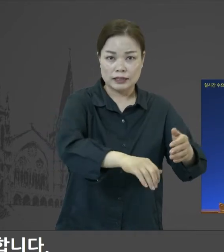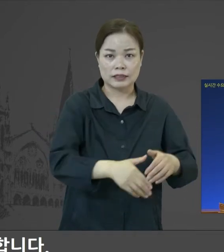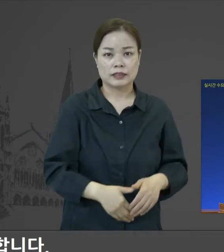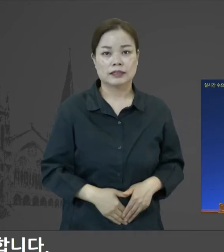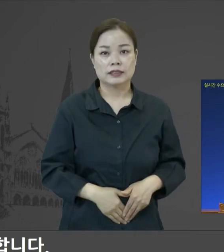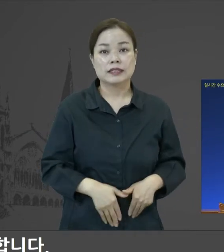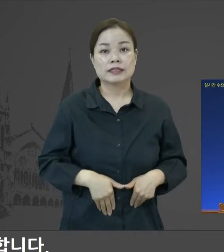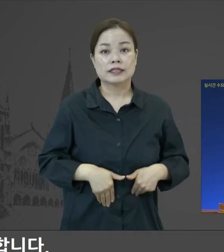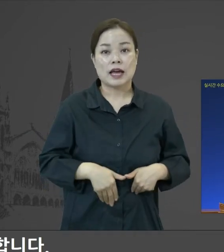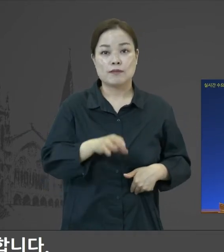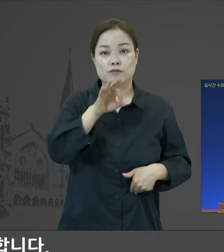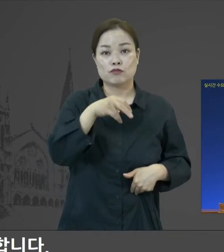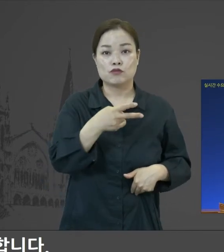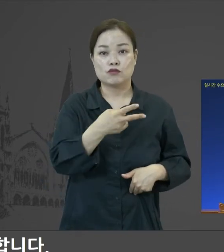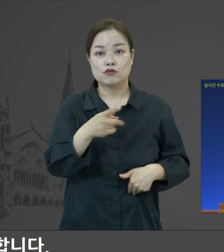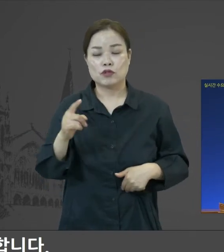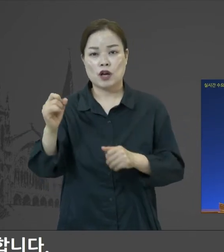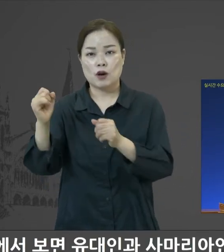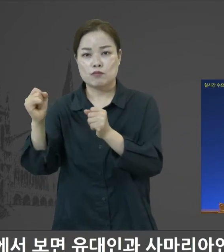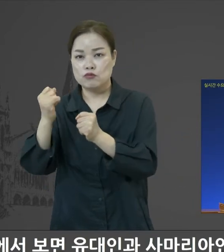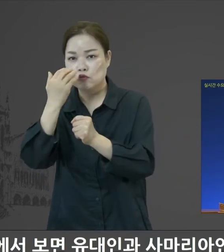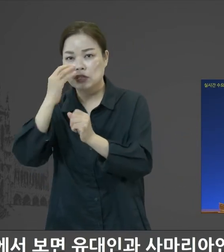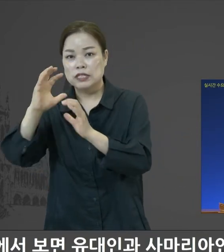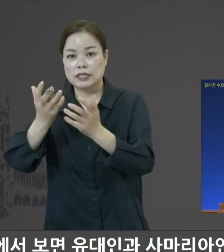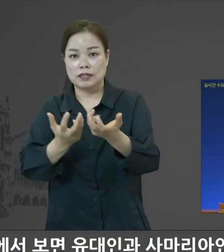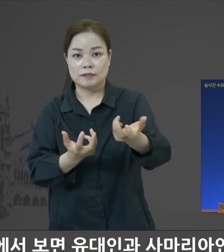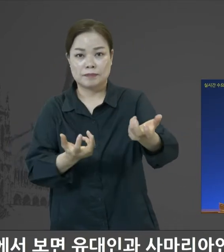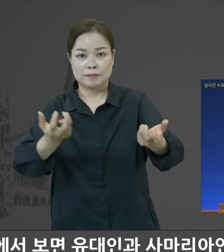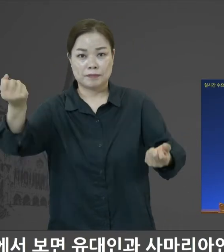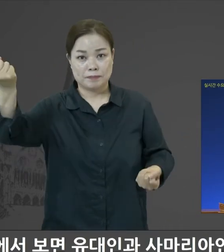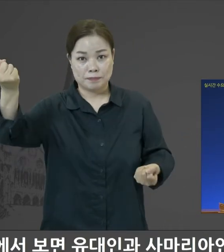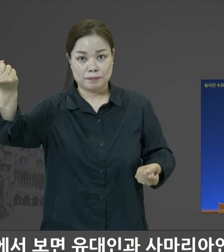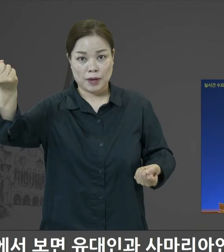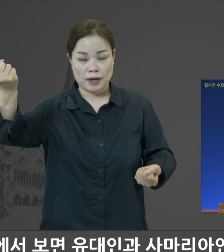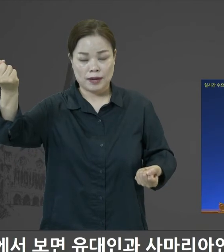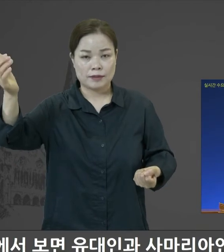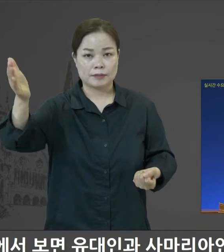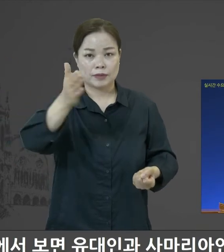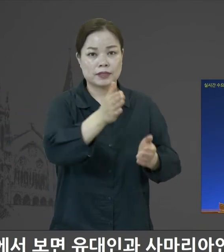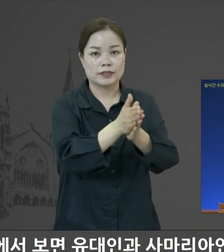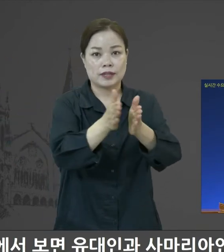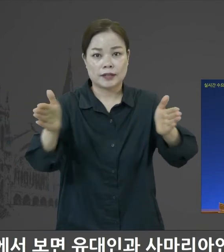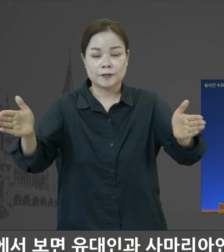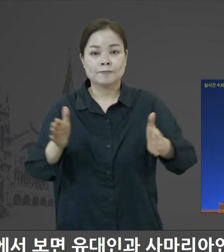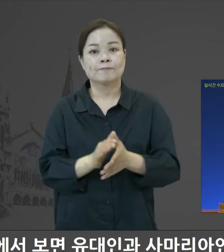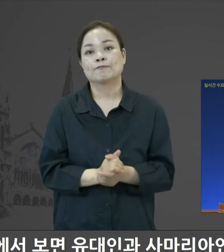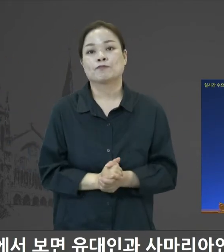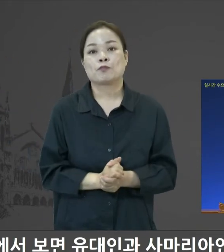남유다와 북이스라엘로 나라가 둘로 나누어 지면서부터였습니다.